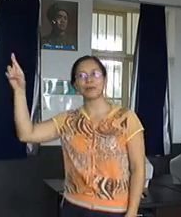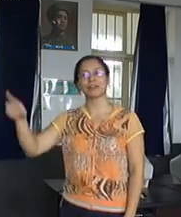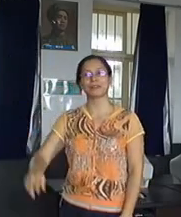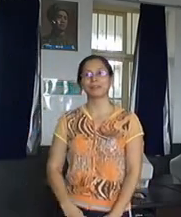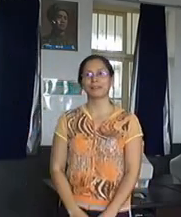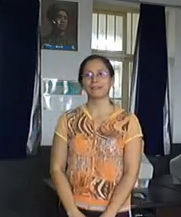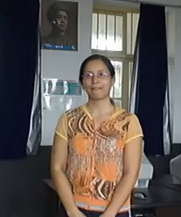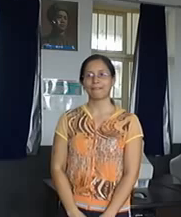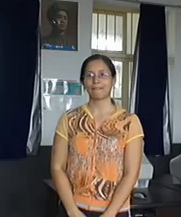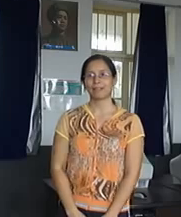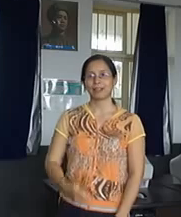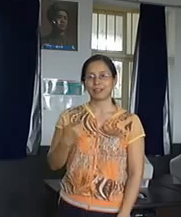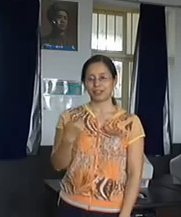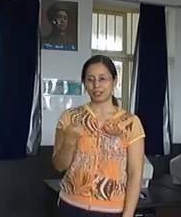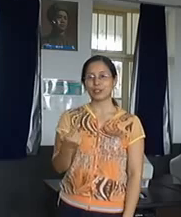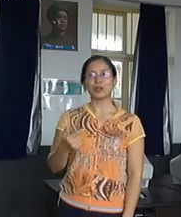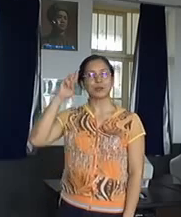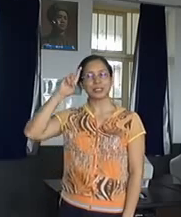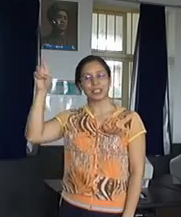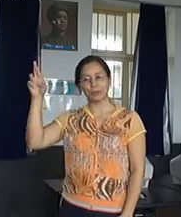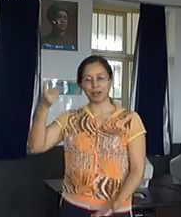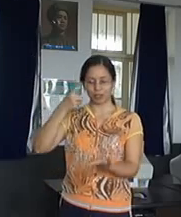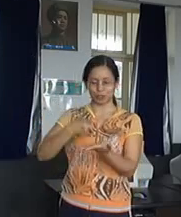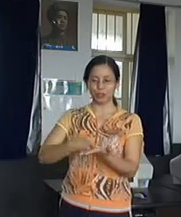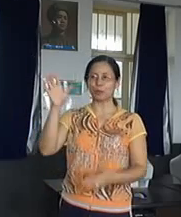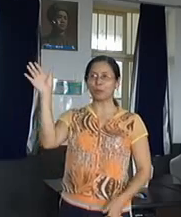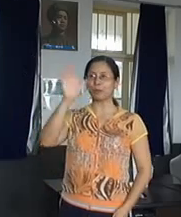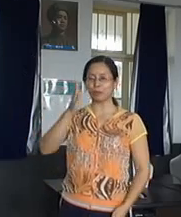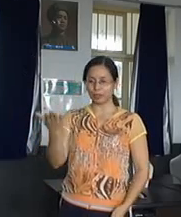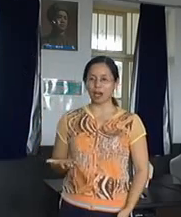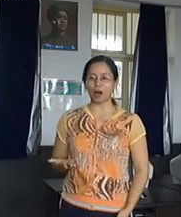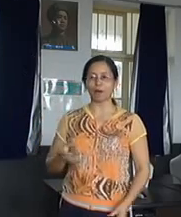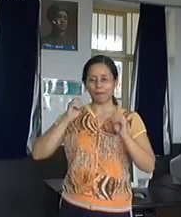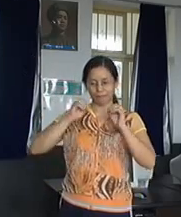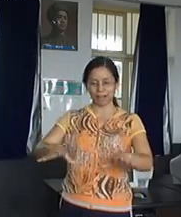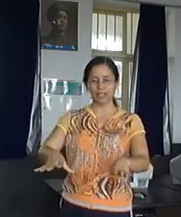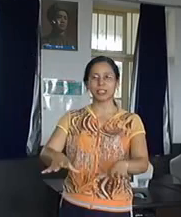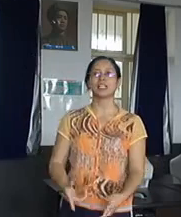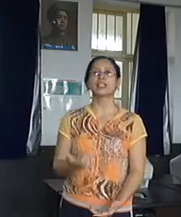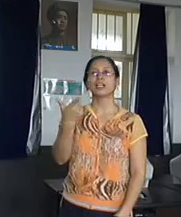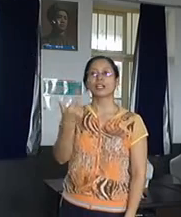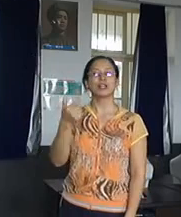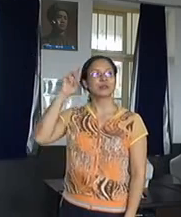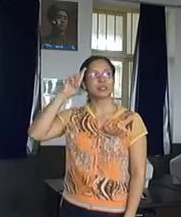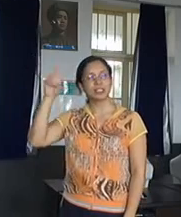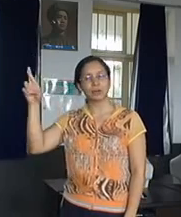望。 有希望就不要放弃， 有希望就不要放弃，有希